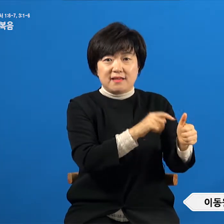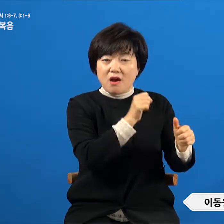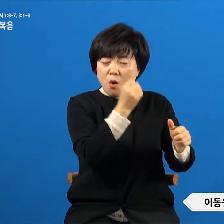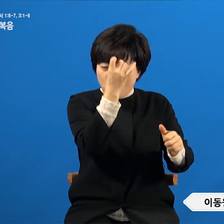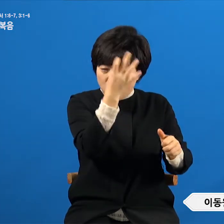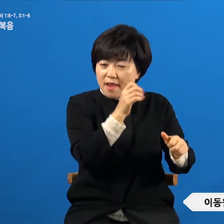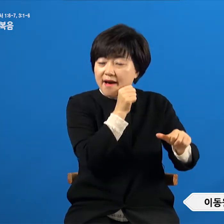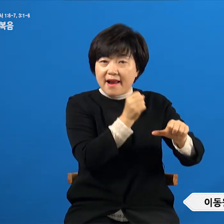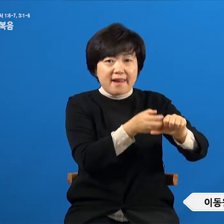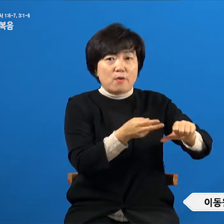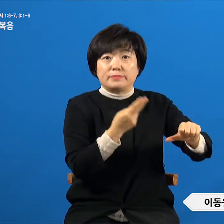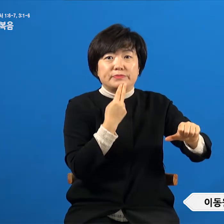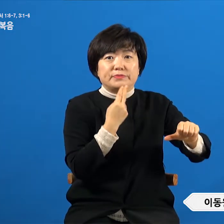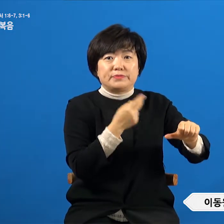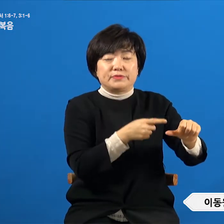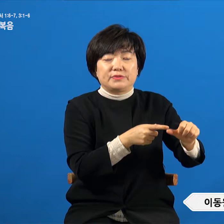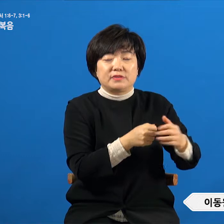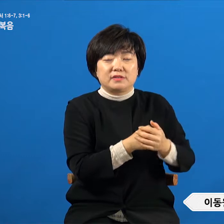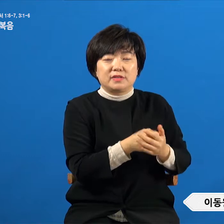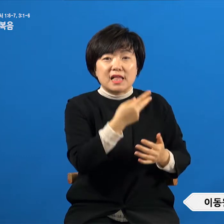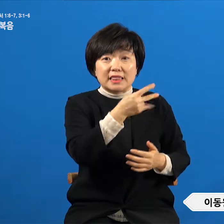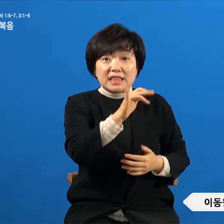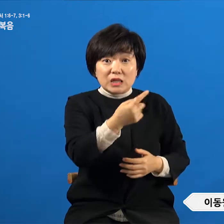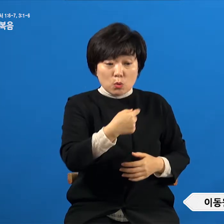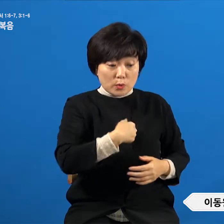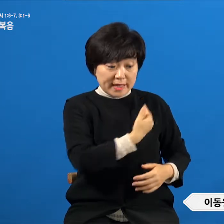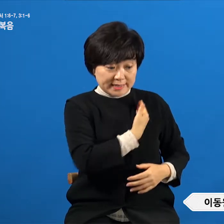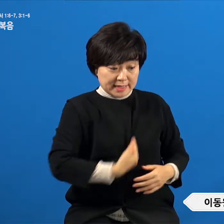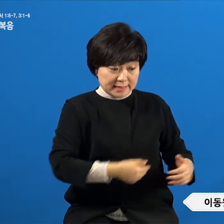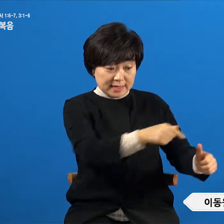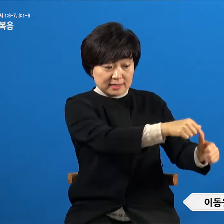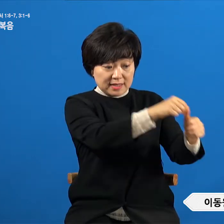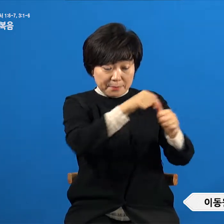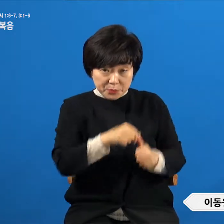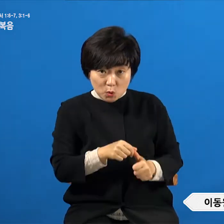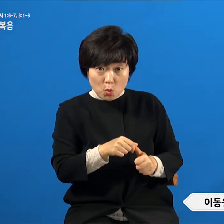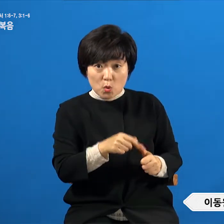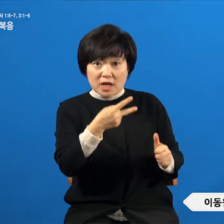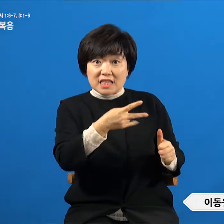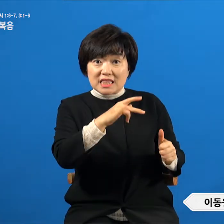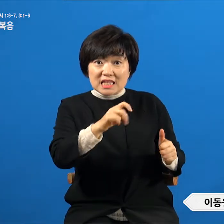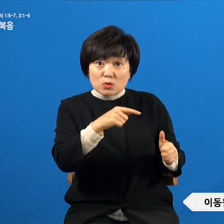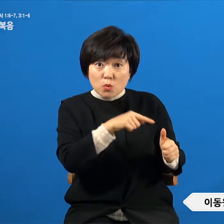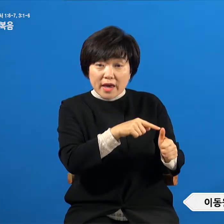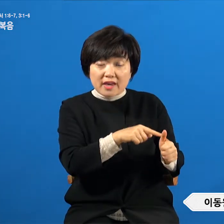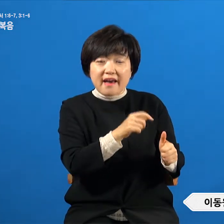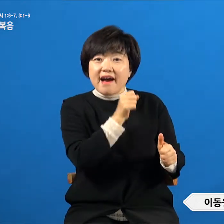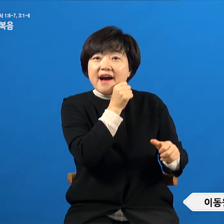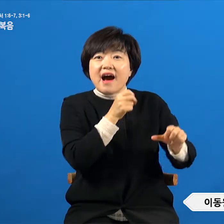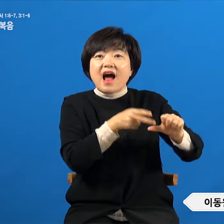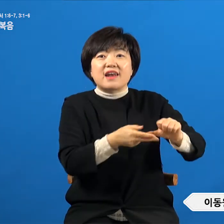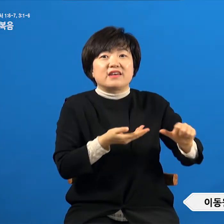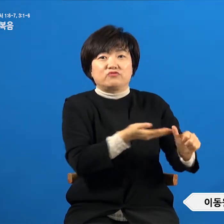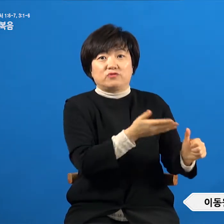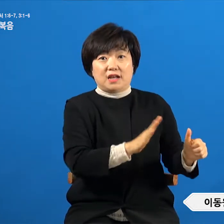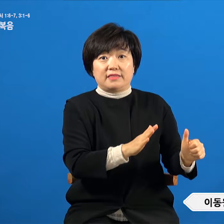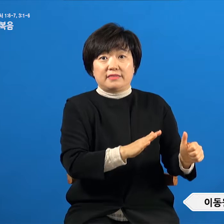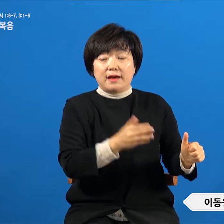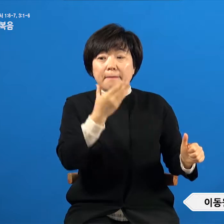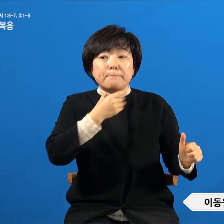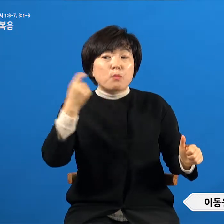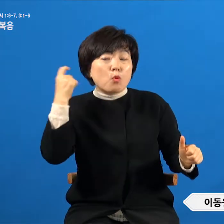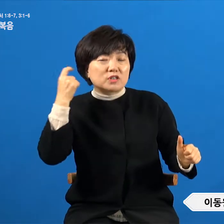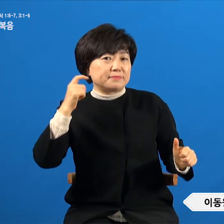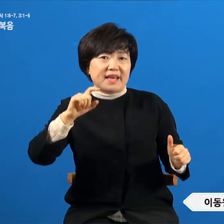할례 받지 않은 사람이란 말이죠. 나는 디도를 내 제자로 삼고 디도에게도 할례를 주지 않았다고. 왜? 그것은